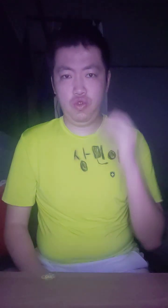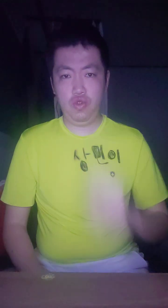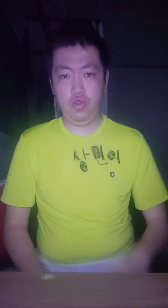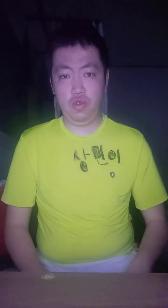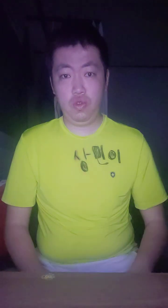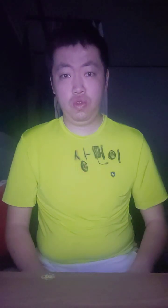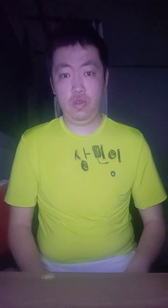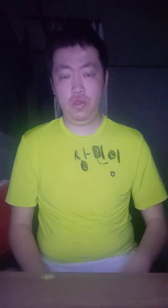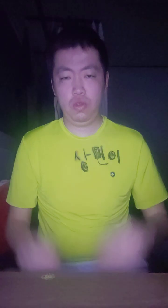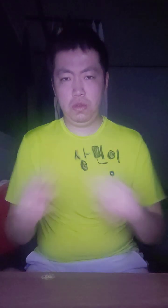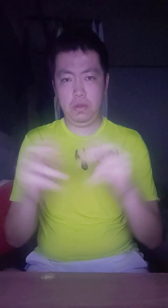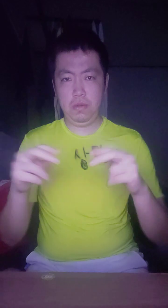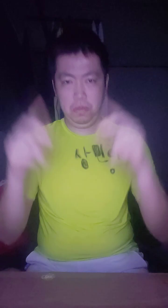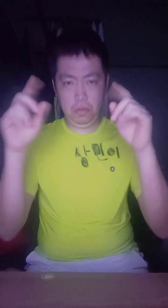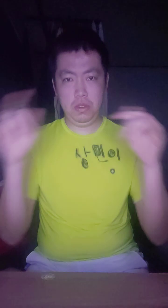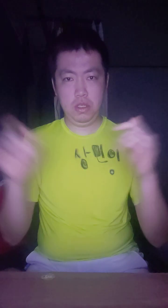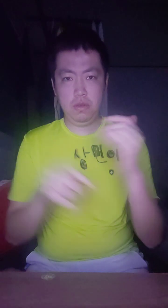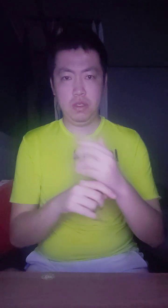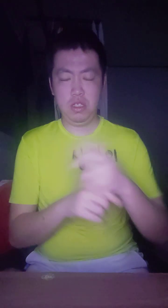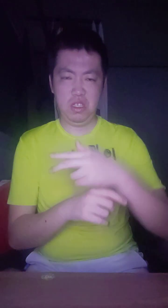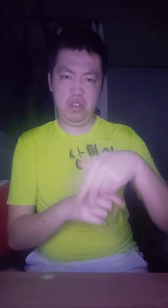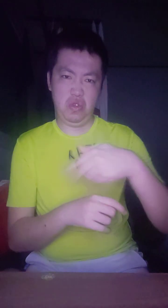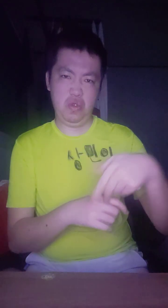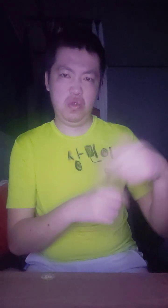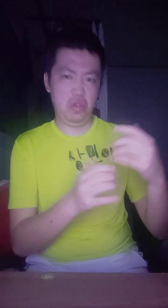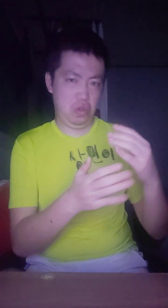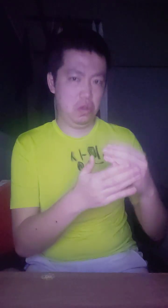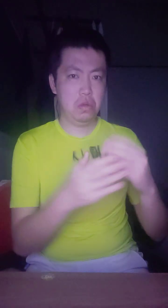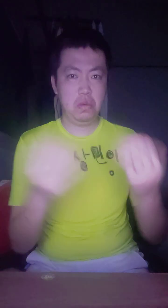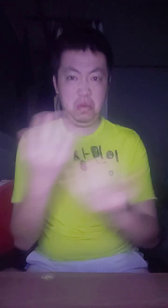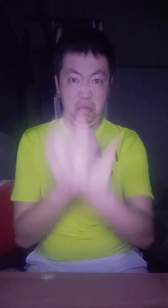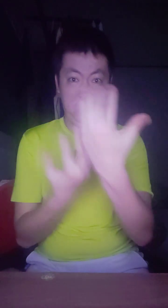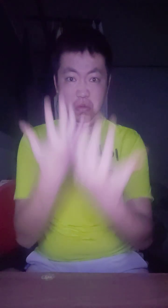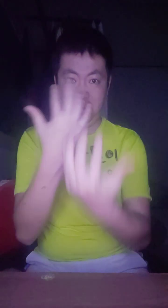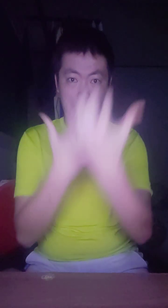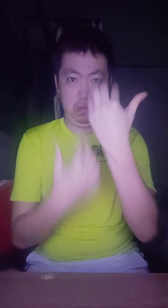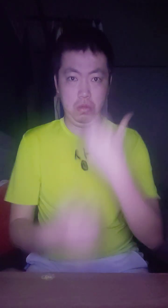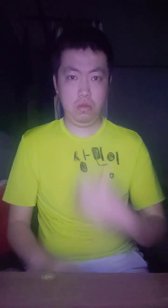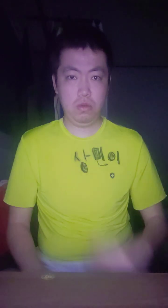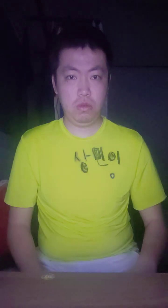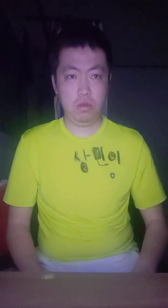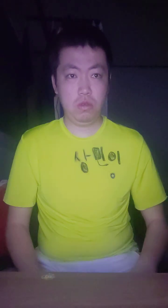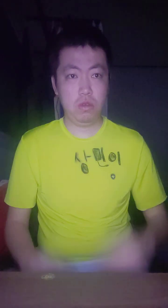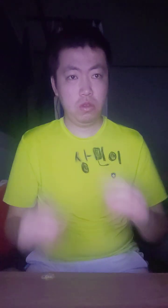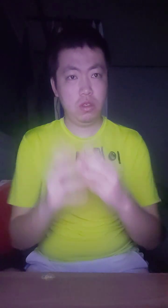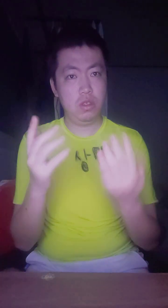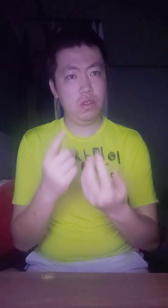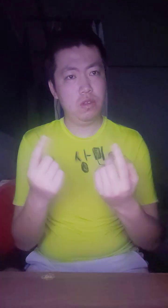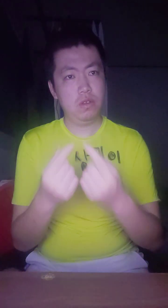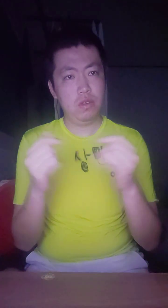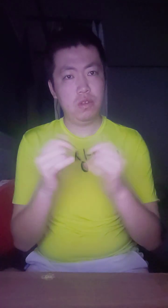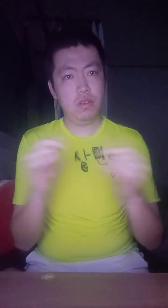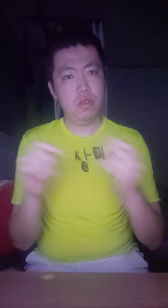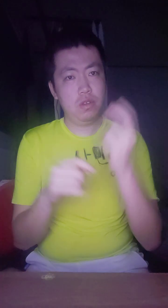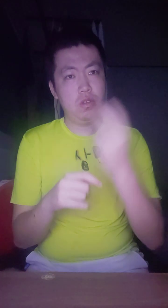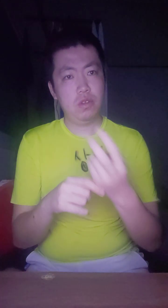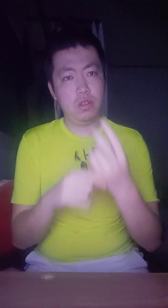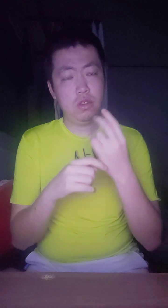어제 일부가 복구됐지만 이번엔 전기 요인으로 추정되는 불이 났습니다. 방송에서 지금 복구됐습니다